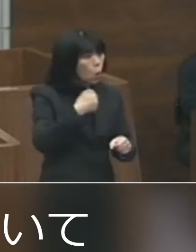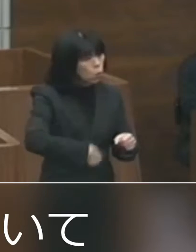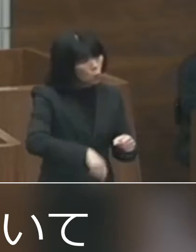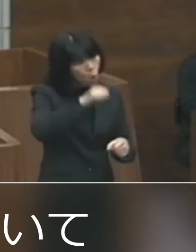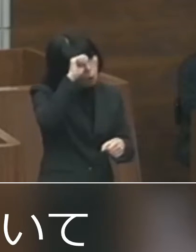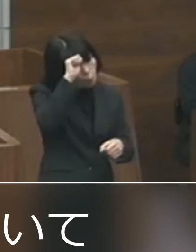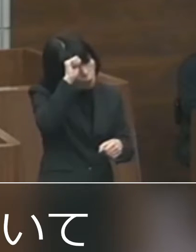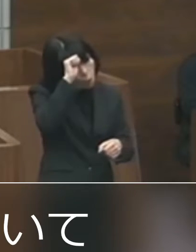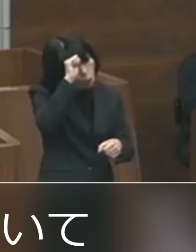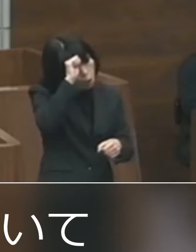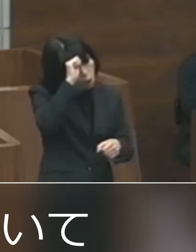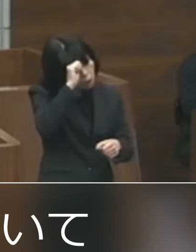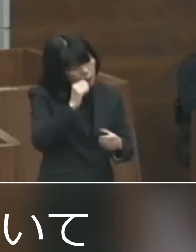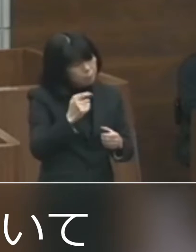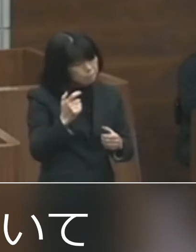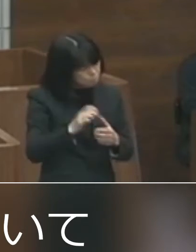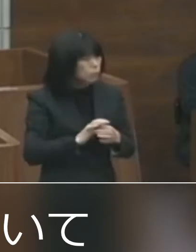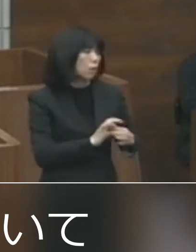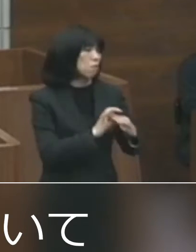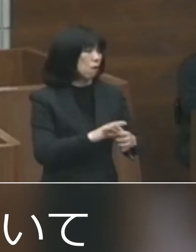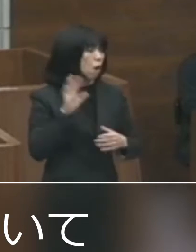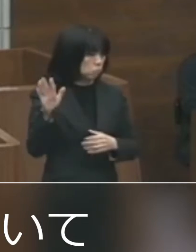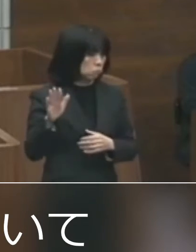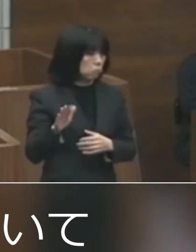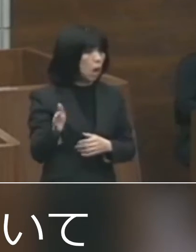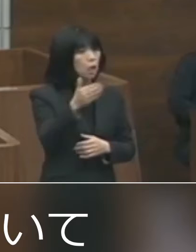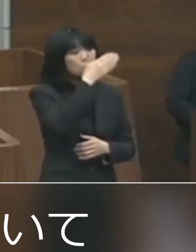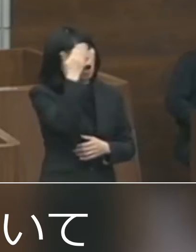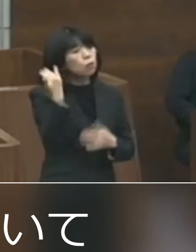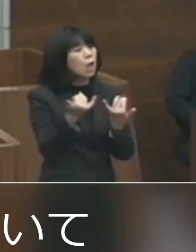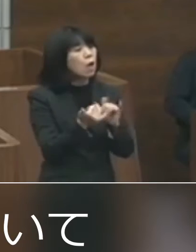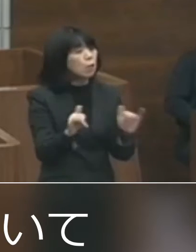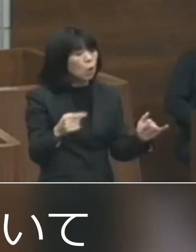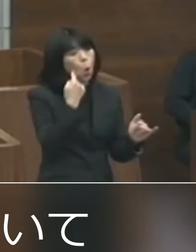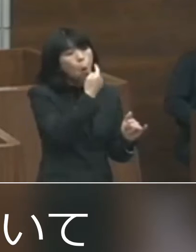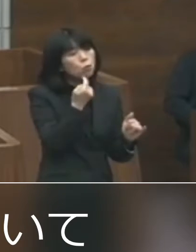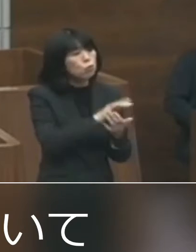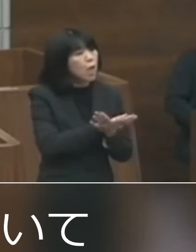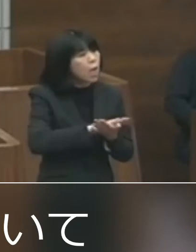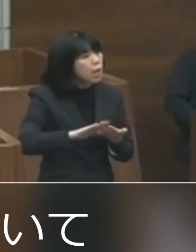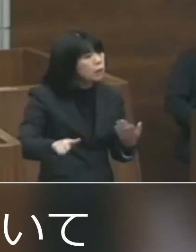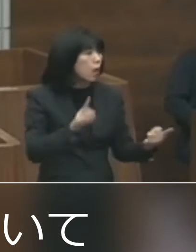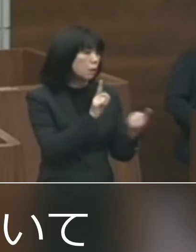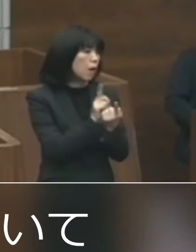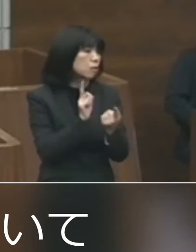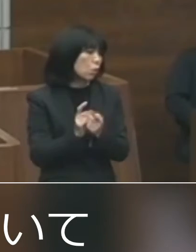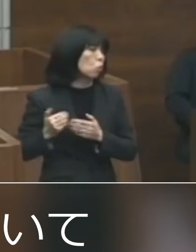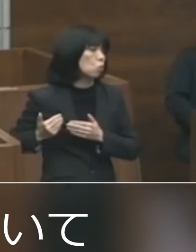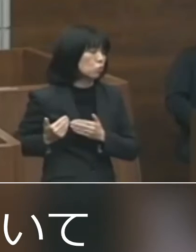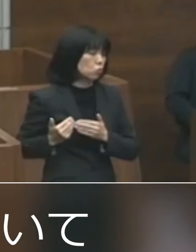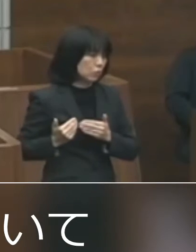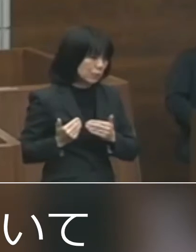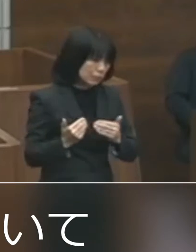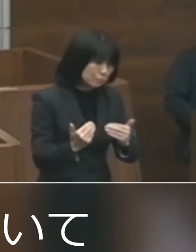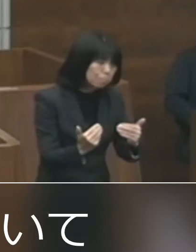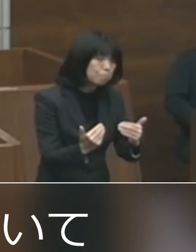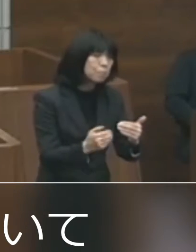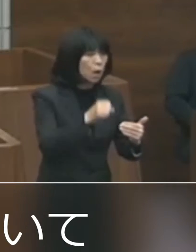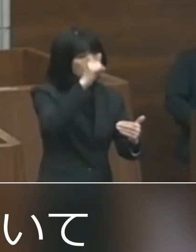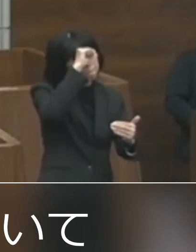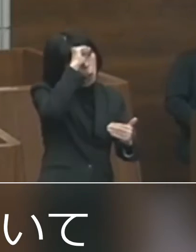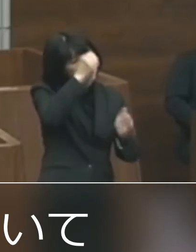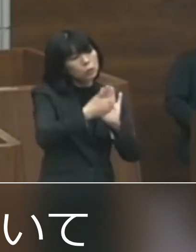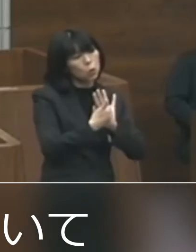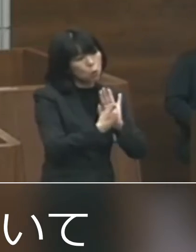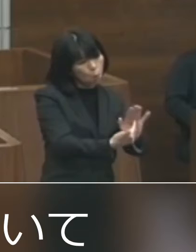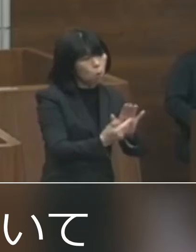が密接に関係していることから、若年層の口腔衛生対策の推進が疾病の予防、